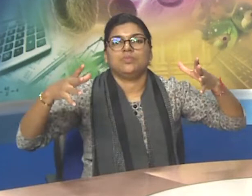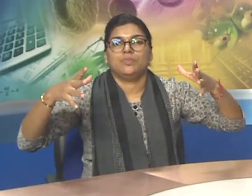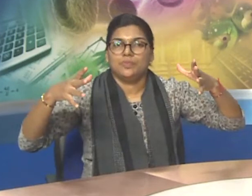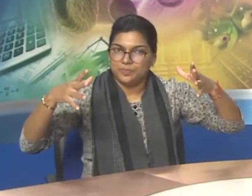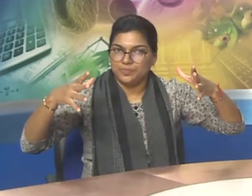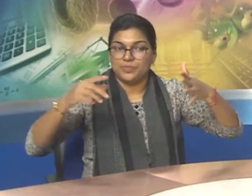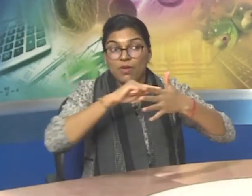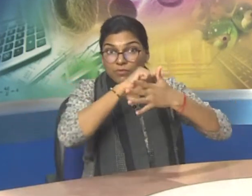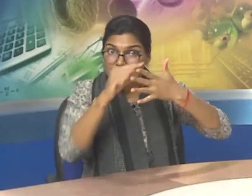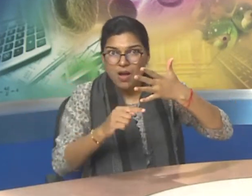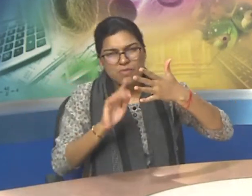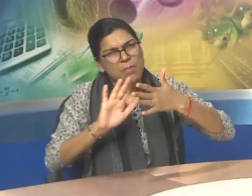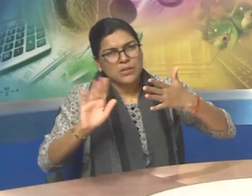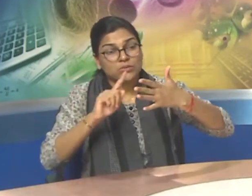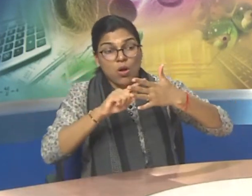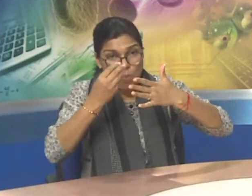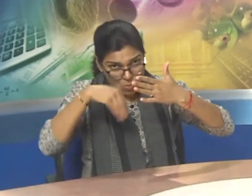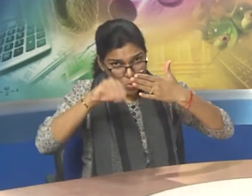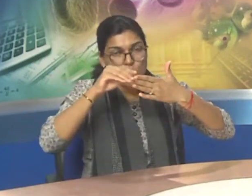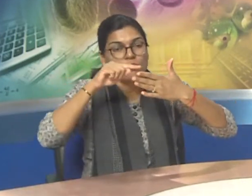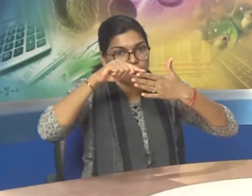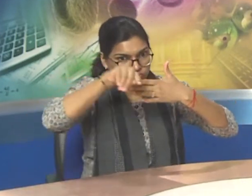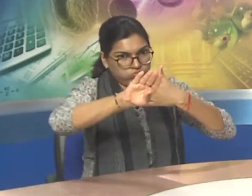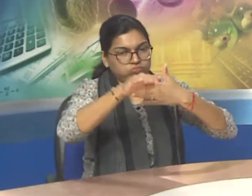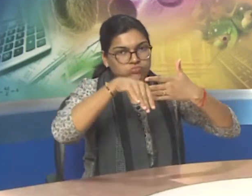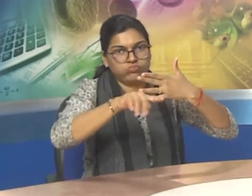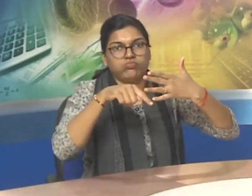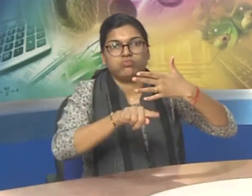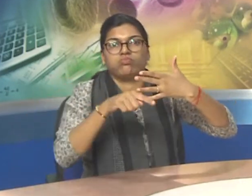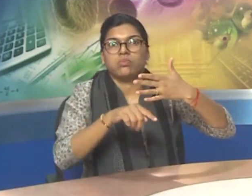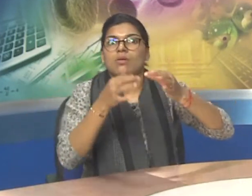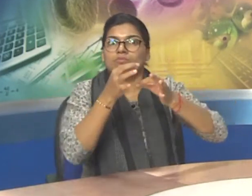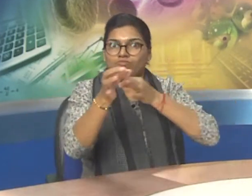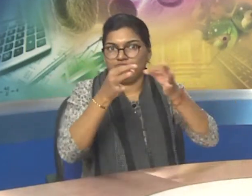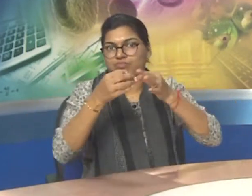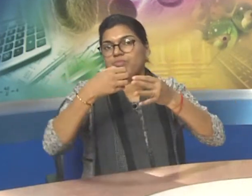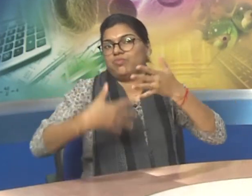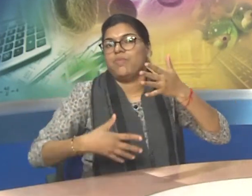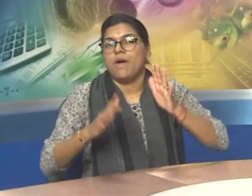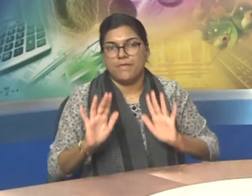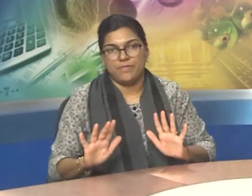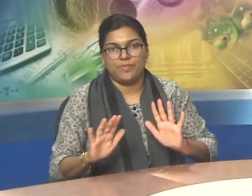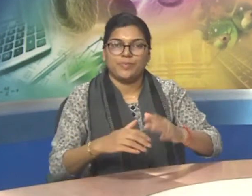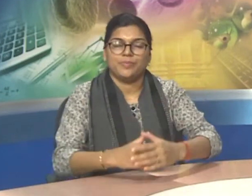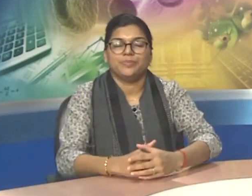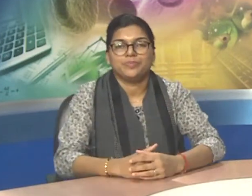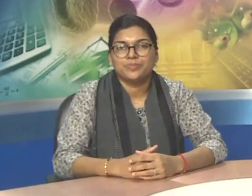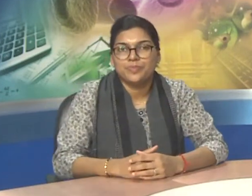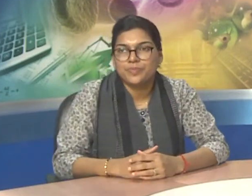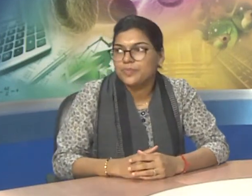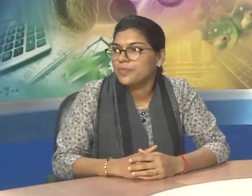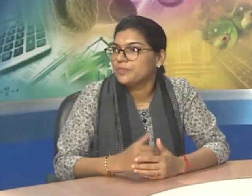good network and they all are interconnected with each other. We will understand all these 5 laws in detail in further